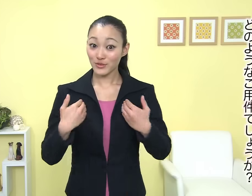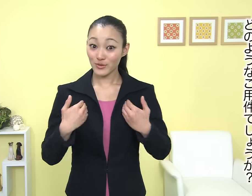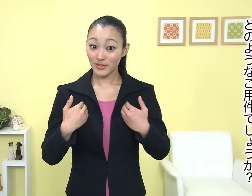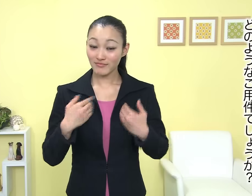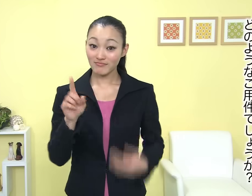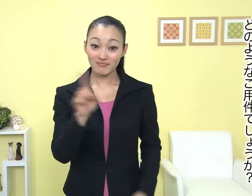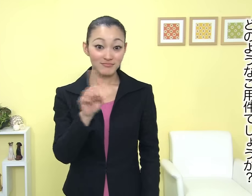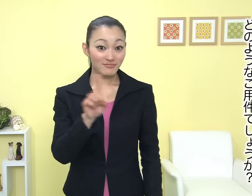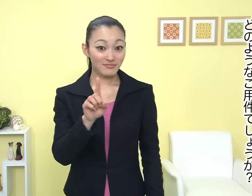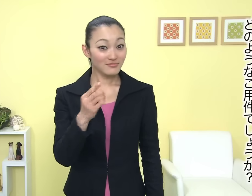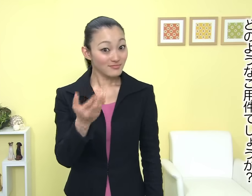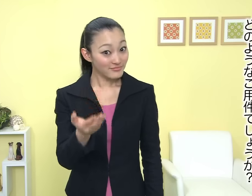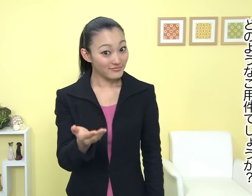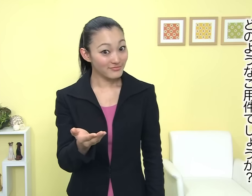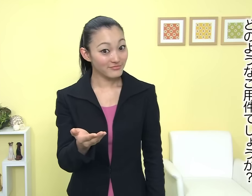どのようなご用件でしょうか。